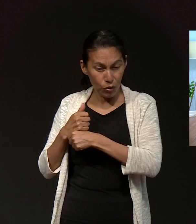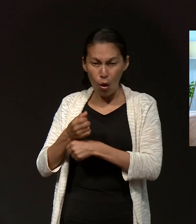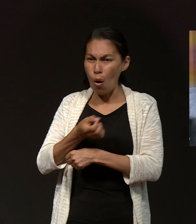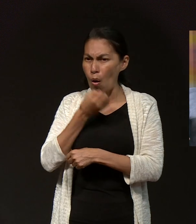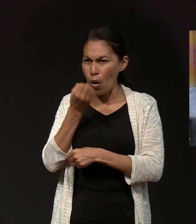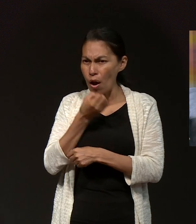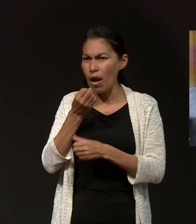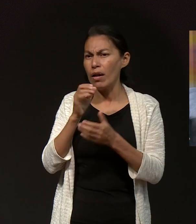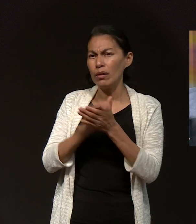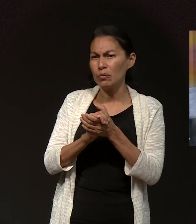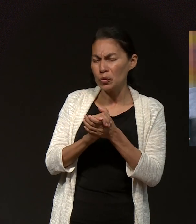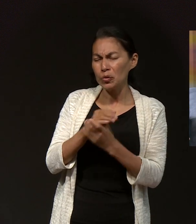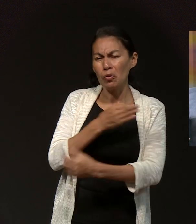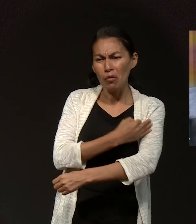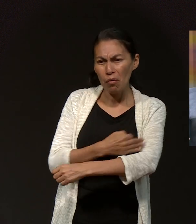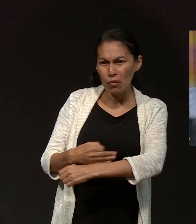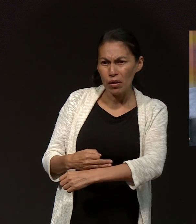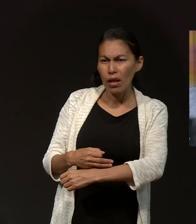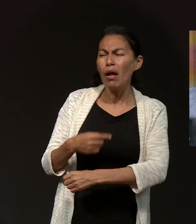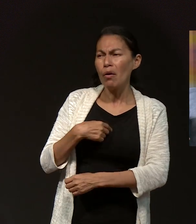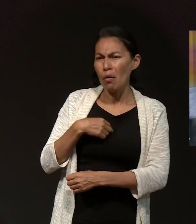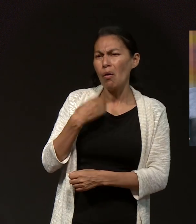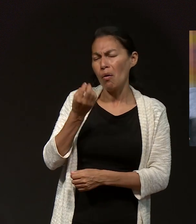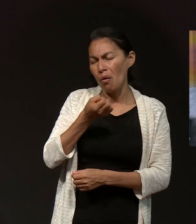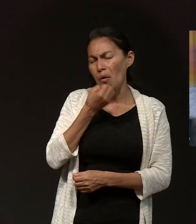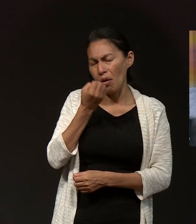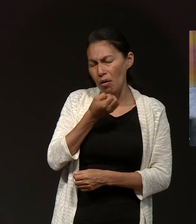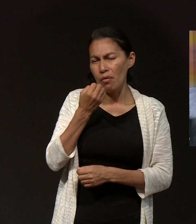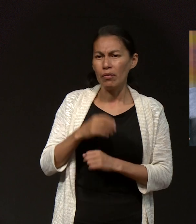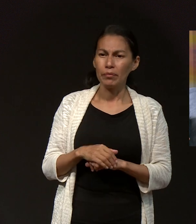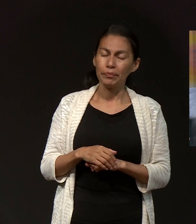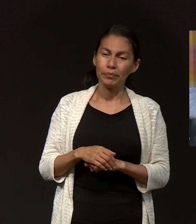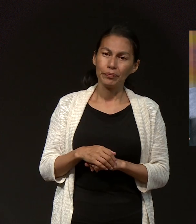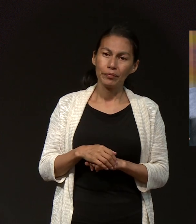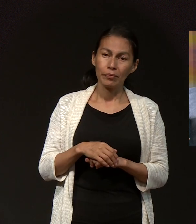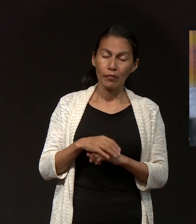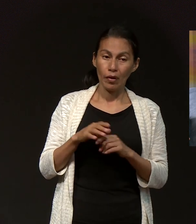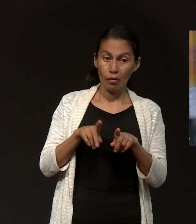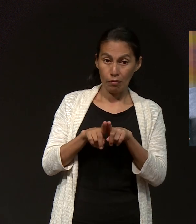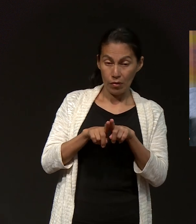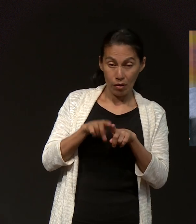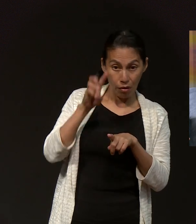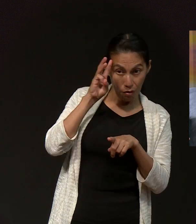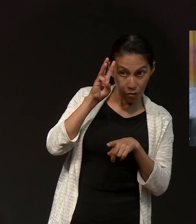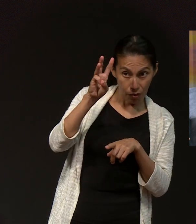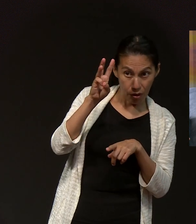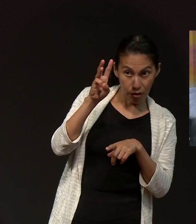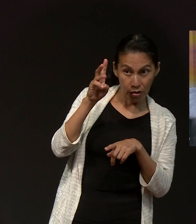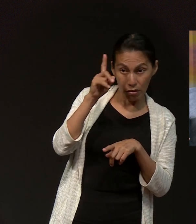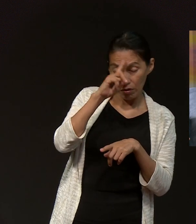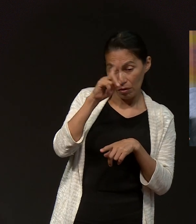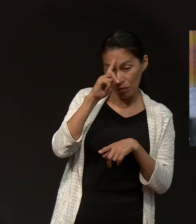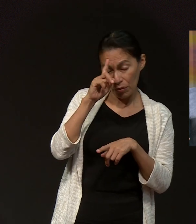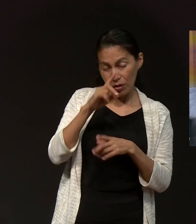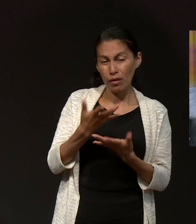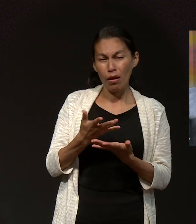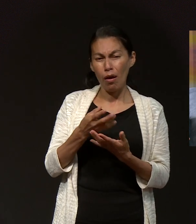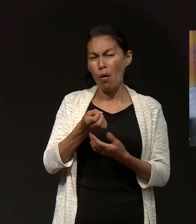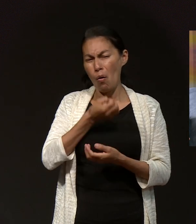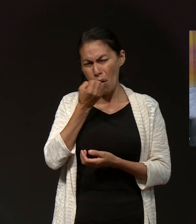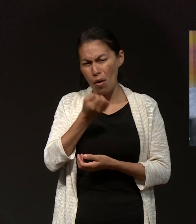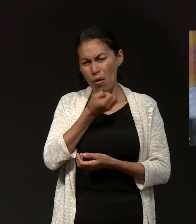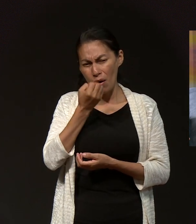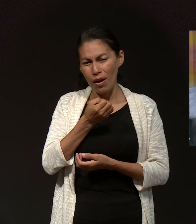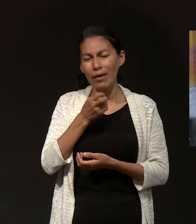pareja. Entonces, yo hacía eso, espíritu de profecía con la hermana Elena G. de Juay, también nos recomendaba eso. Así que siempre fue